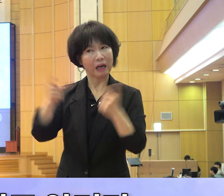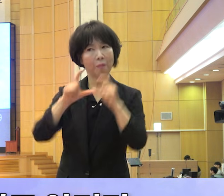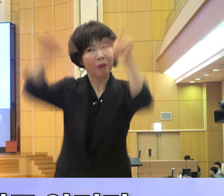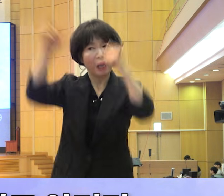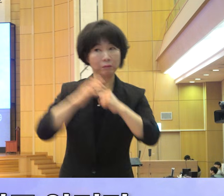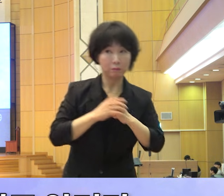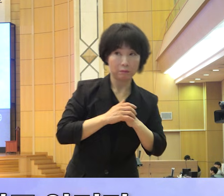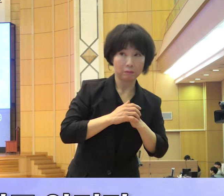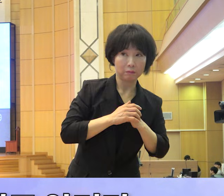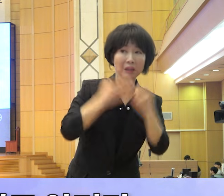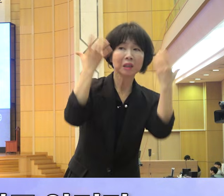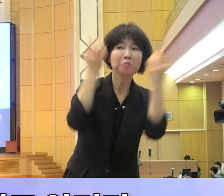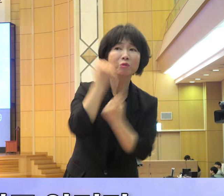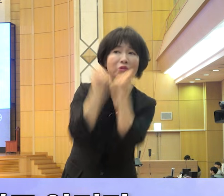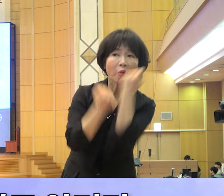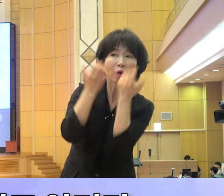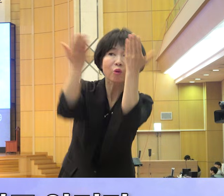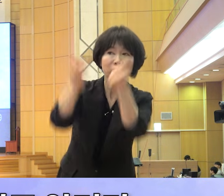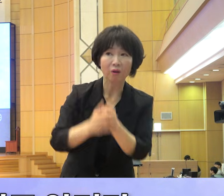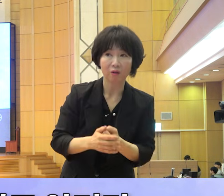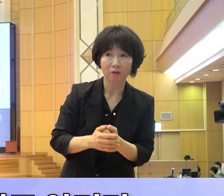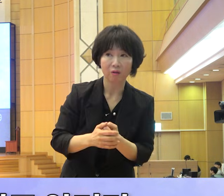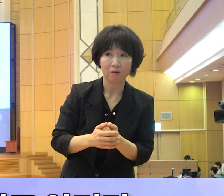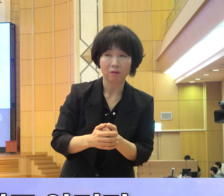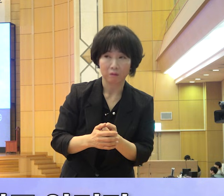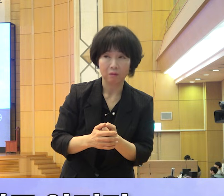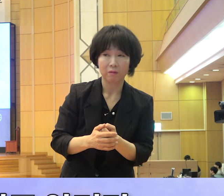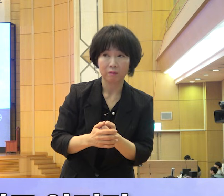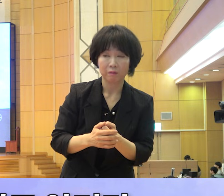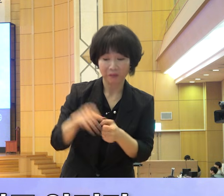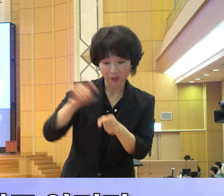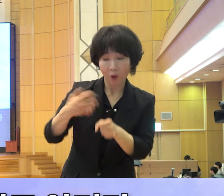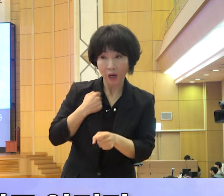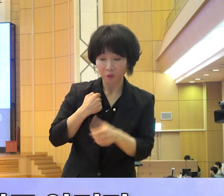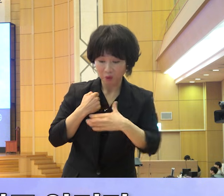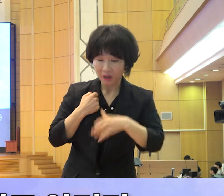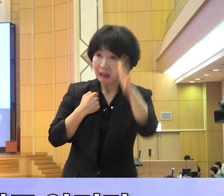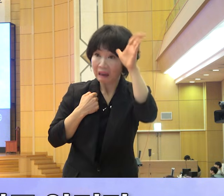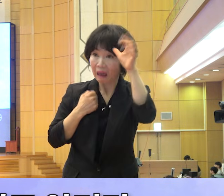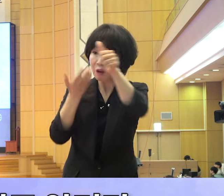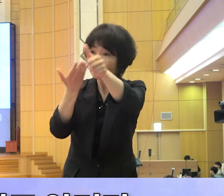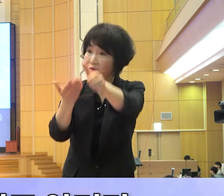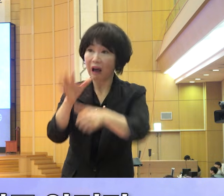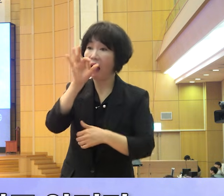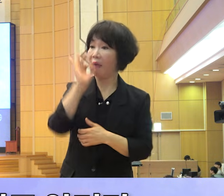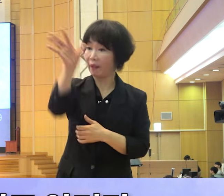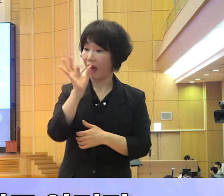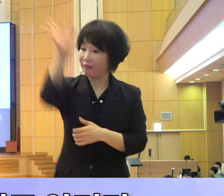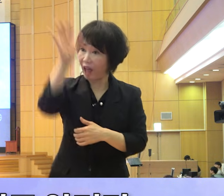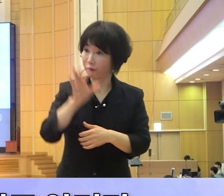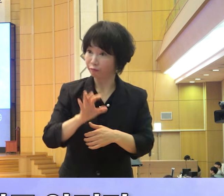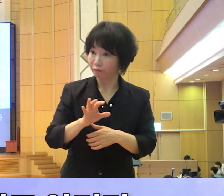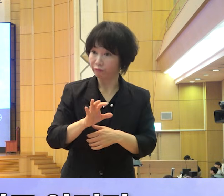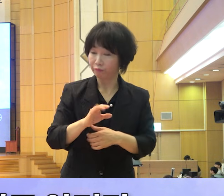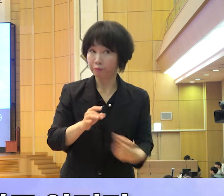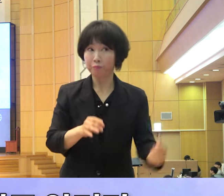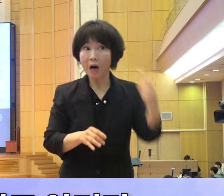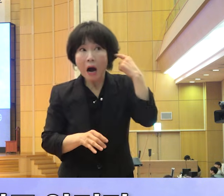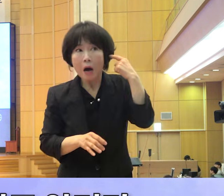예수님이 이렇게 비유적으로 말을 했는데 이 여인이 그 말을 퍼뜩 알아들은